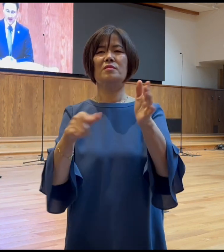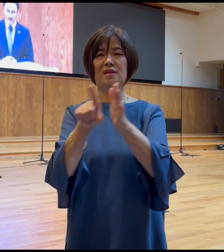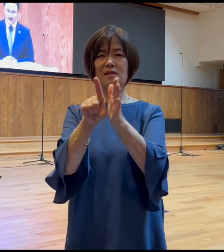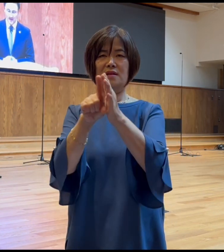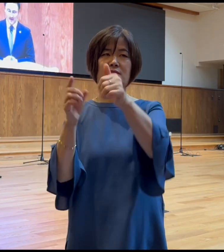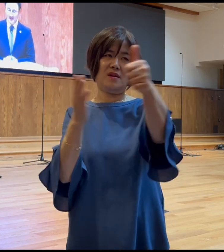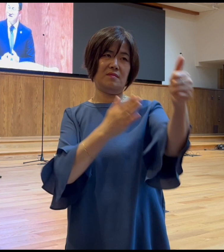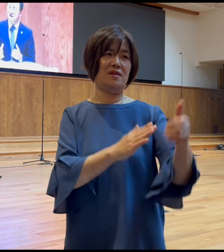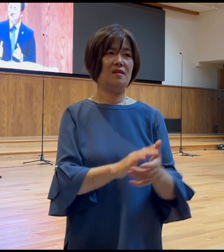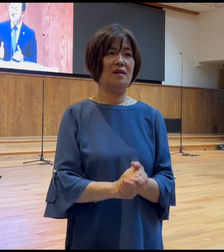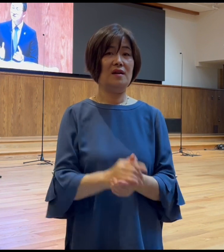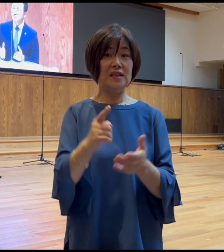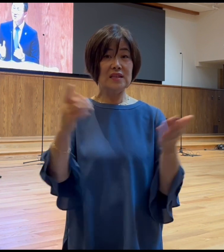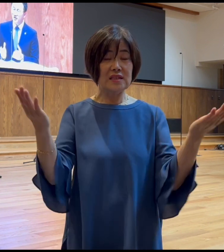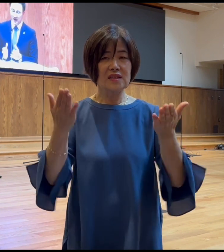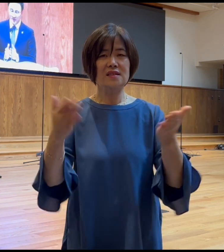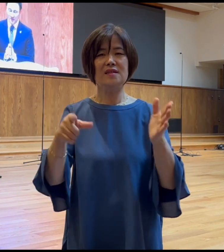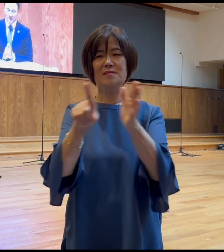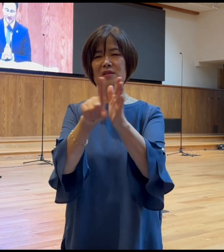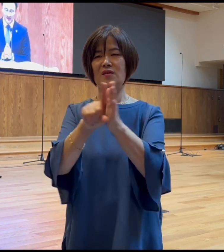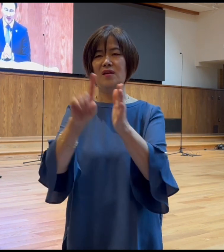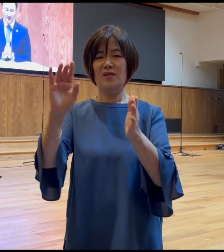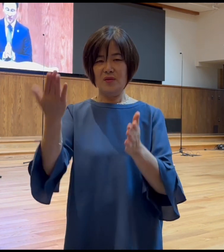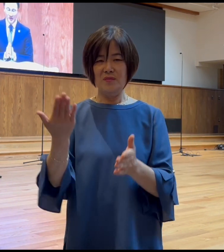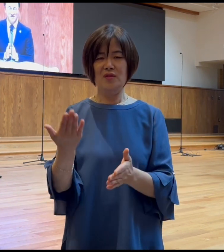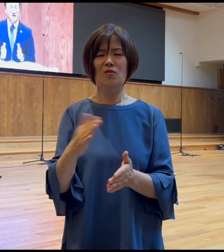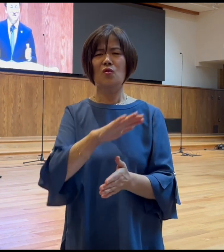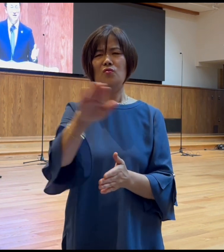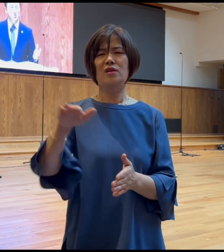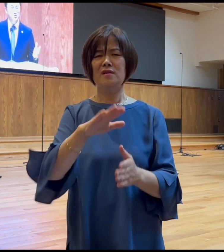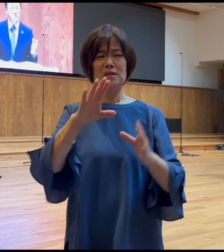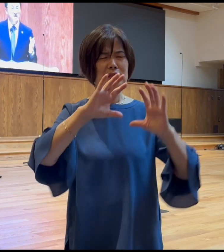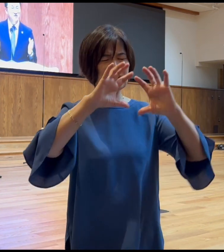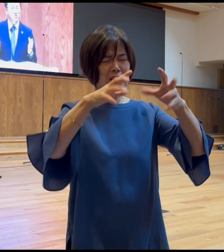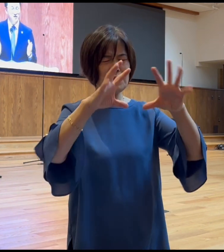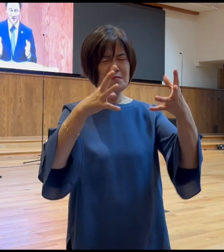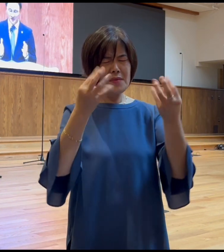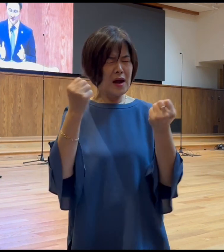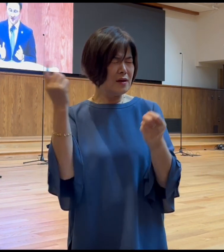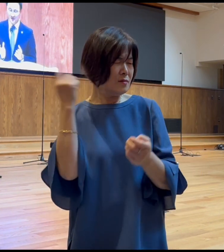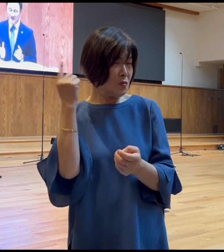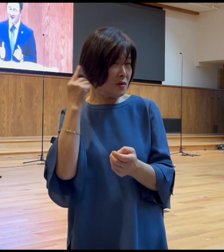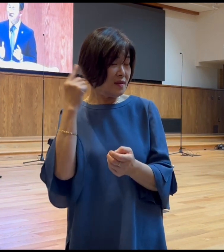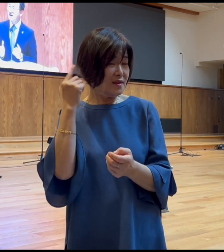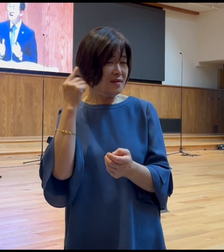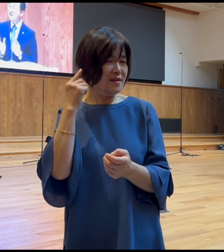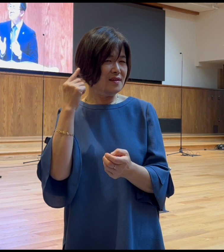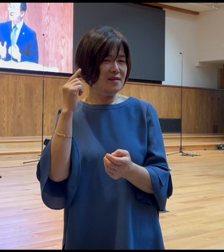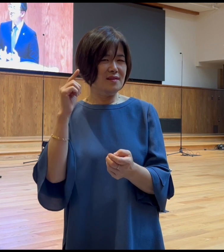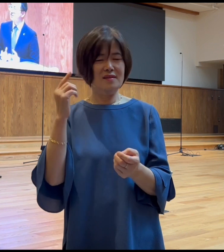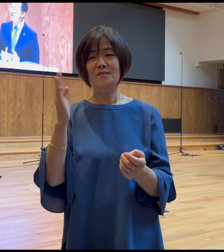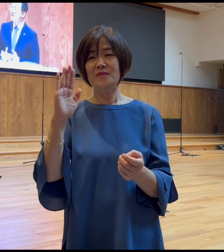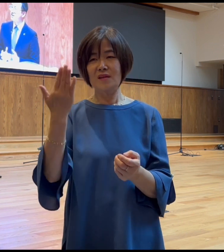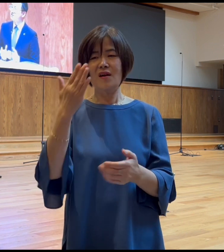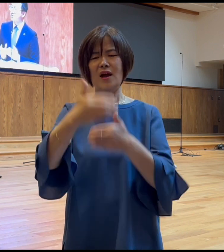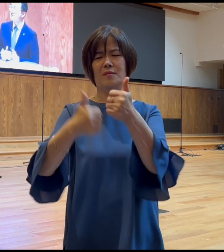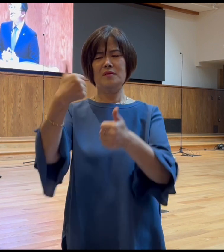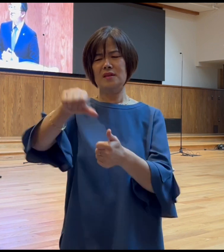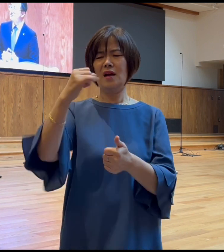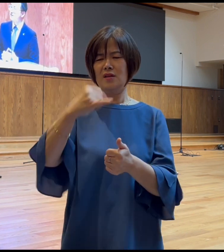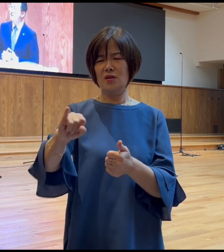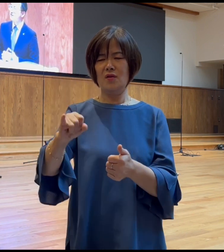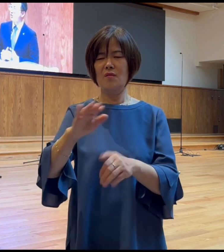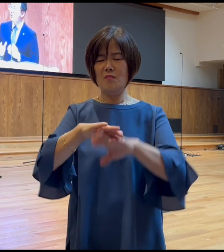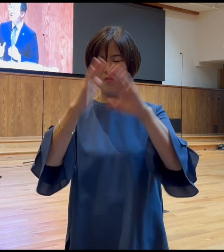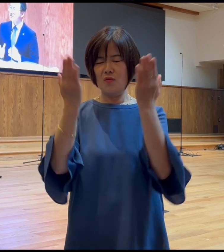바랍니다. 이 사실을 믿어야 함에도 우리는 세상의 수많은 소리를 들으면서 하나님 자녀의 그